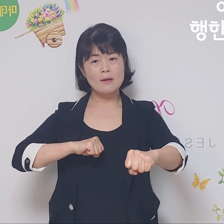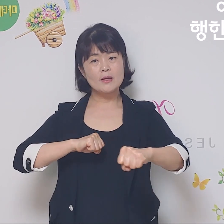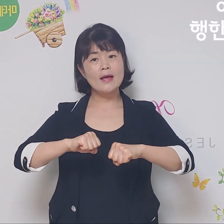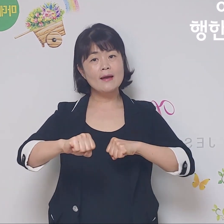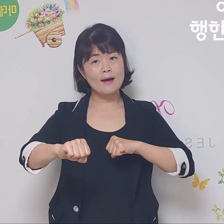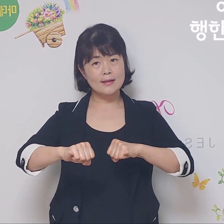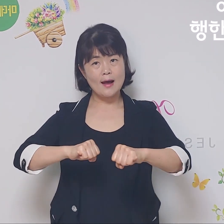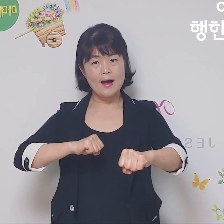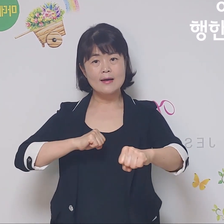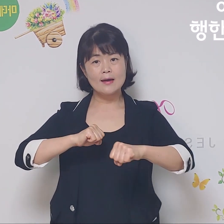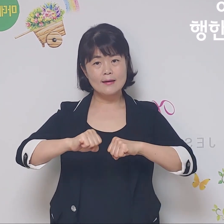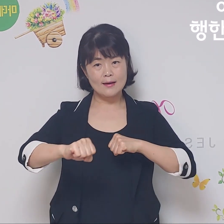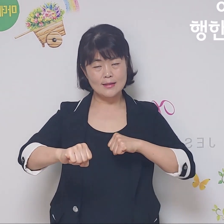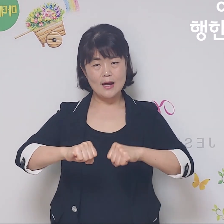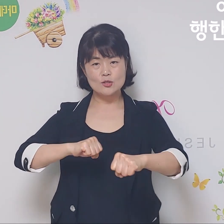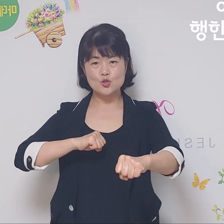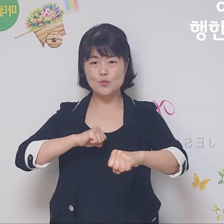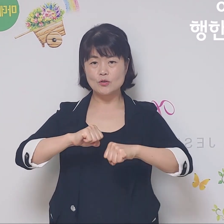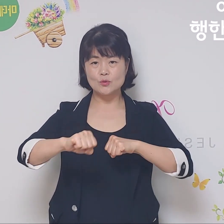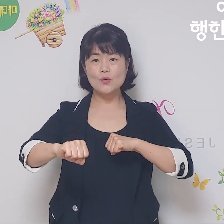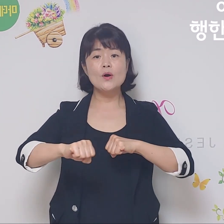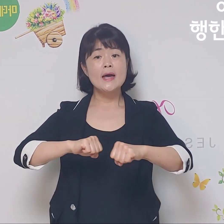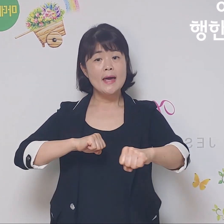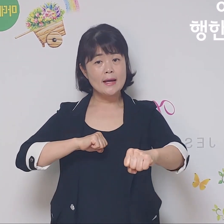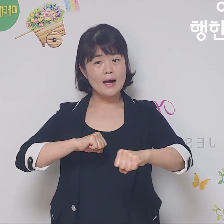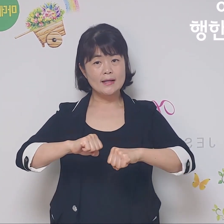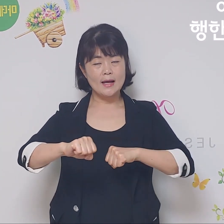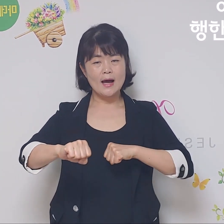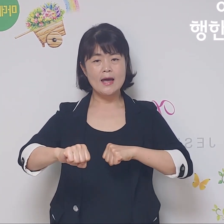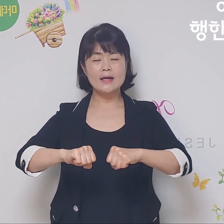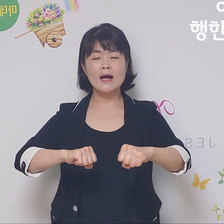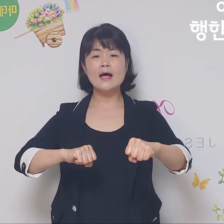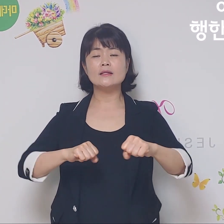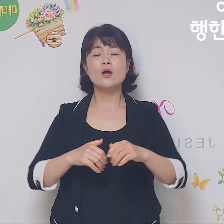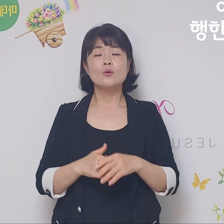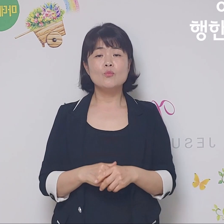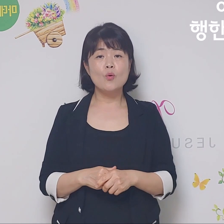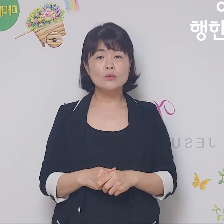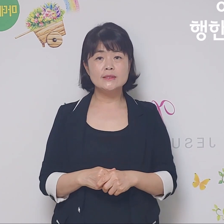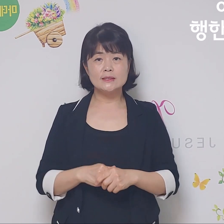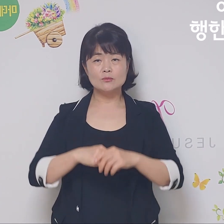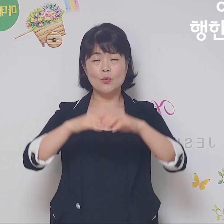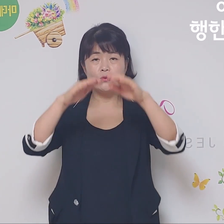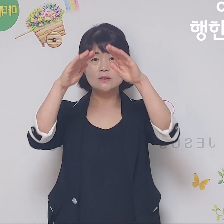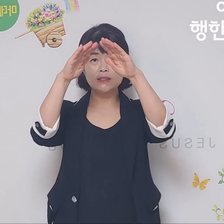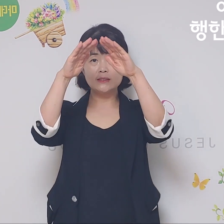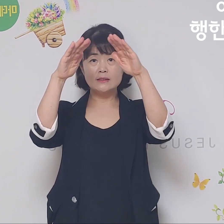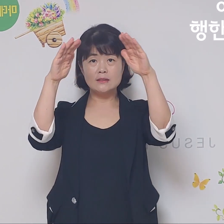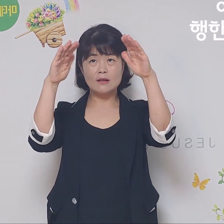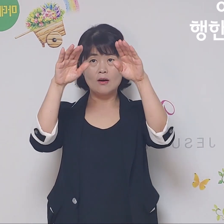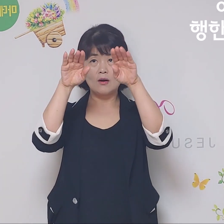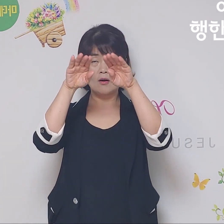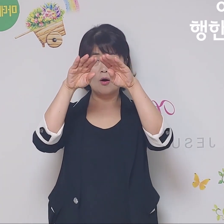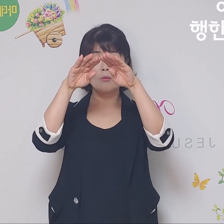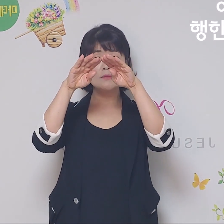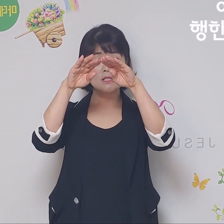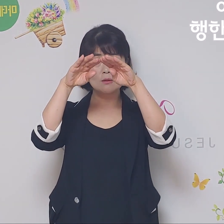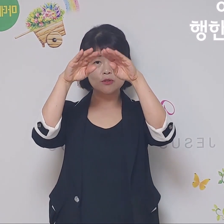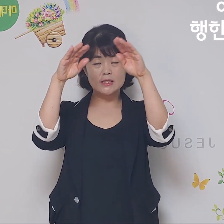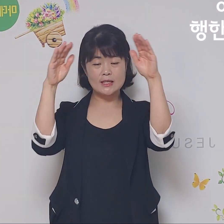하면 행하다, 주먹으로 행한 모든인 검지서부터